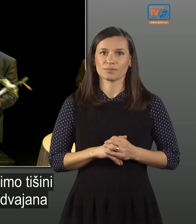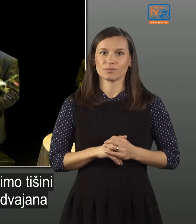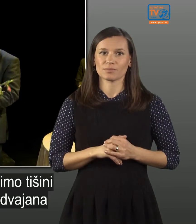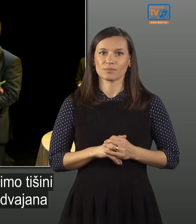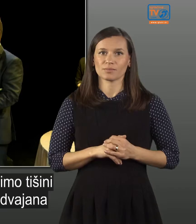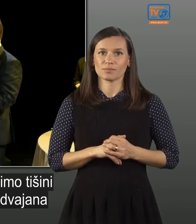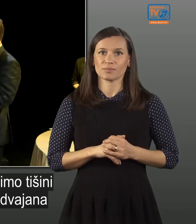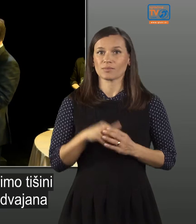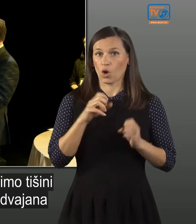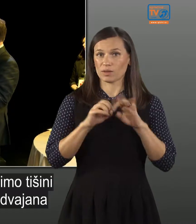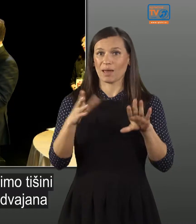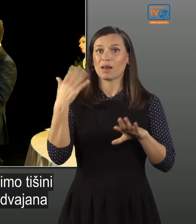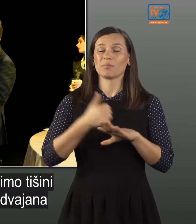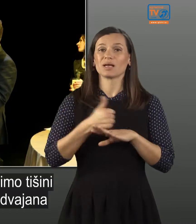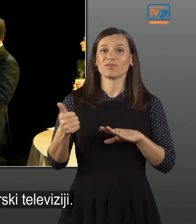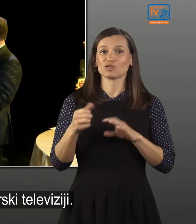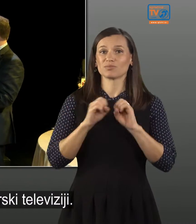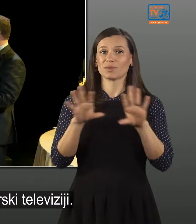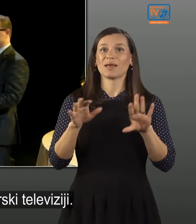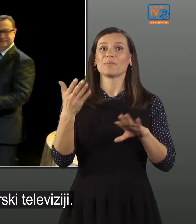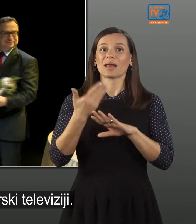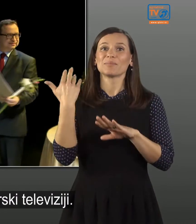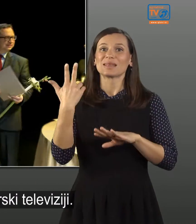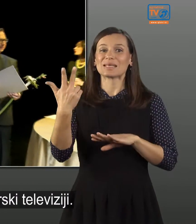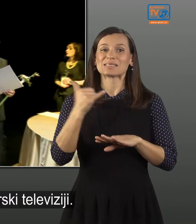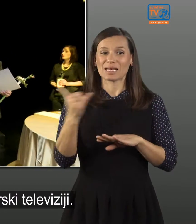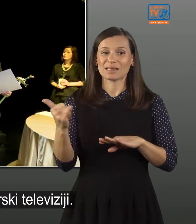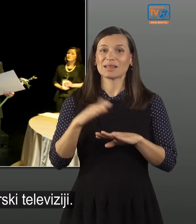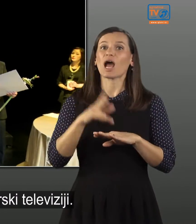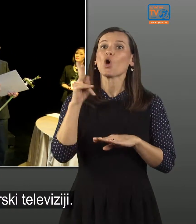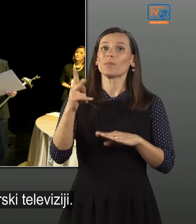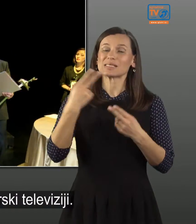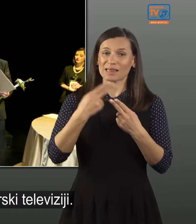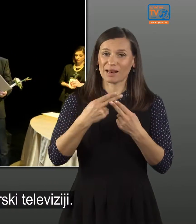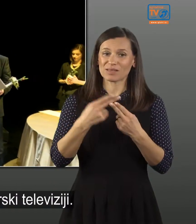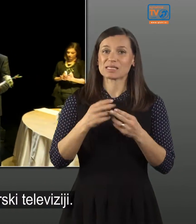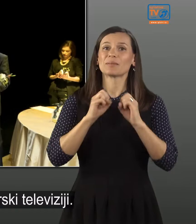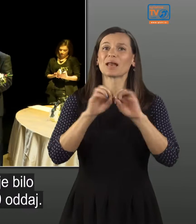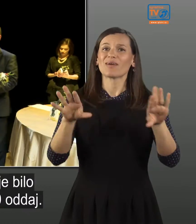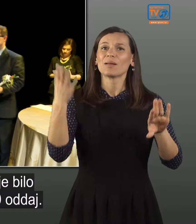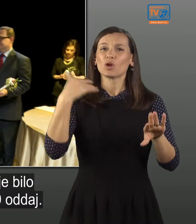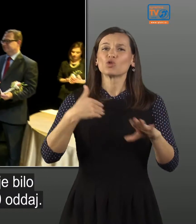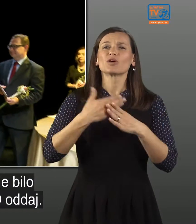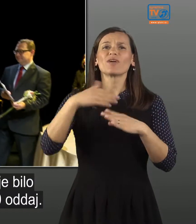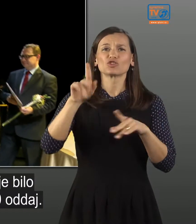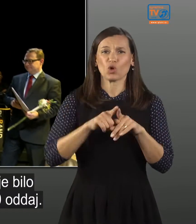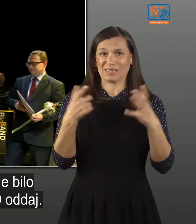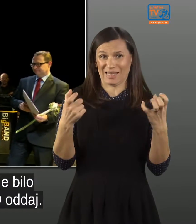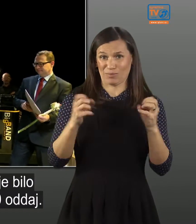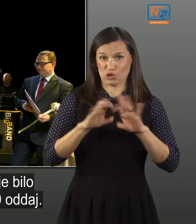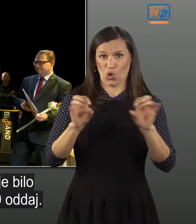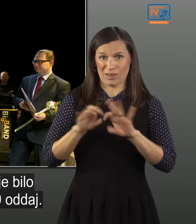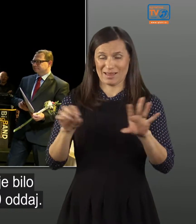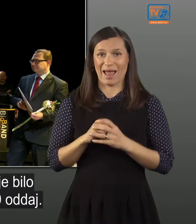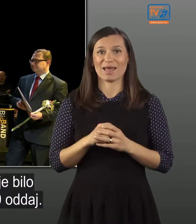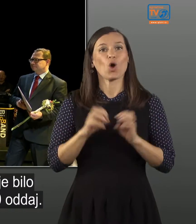Slovenije je bila prvič predvajana pred 35 leti na koprski televiziji. Predvajanih je bilo že več kot